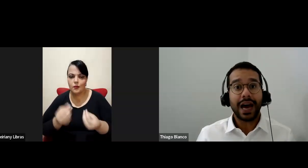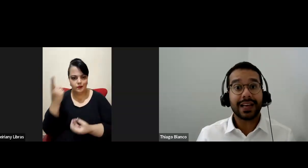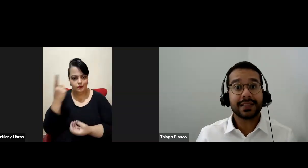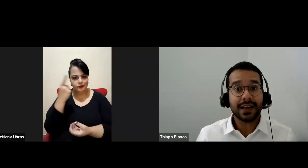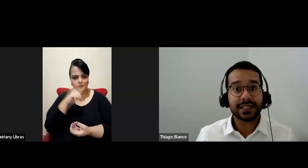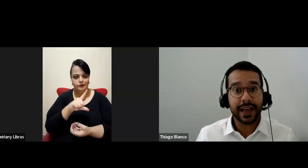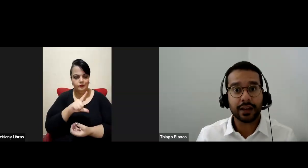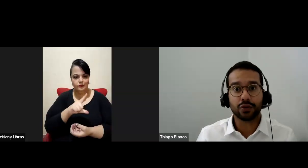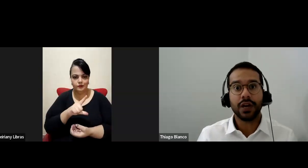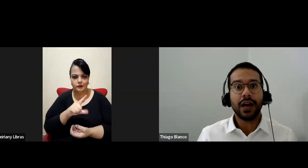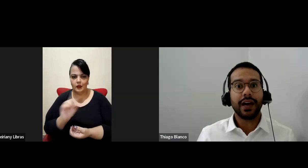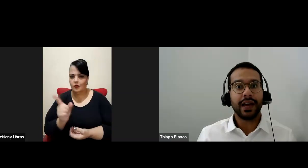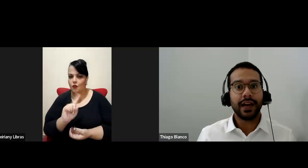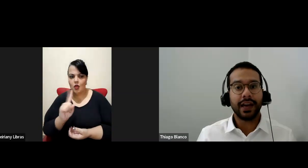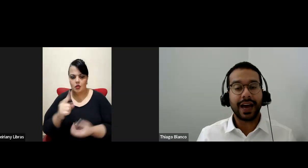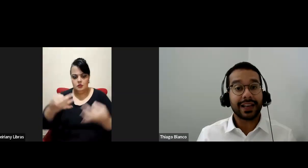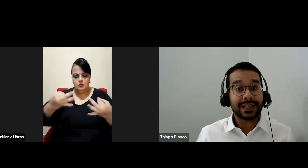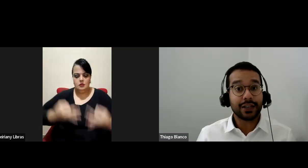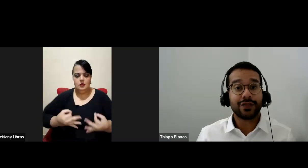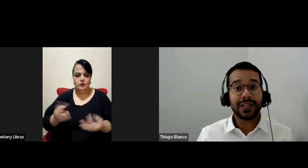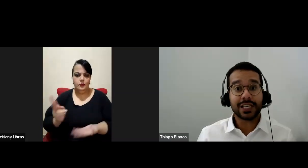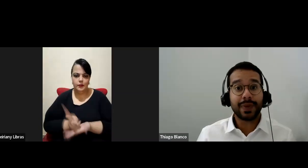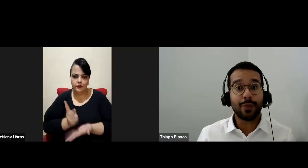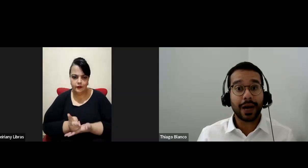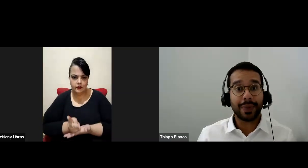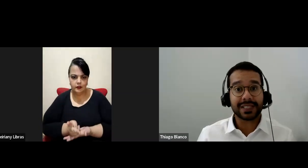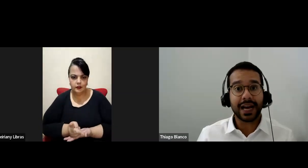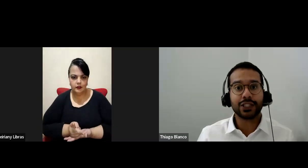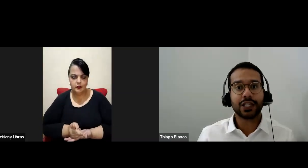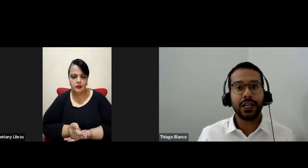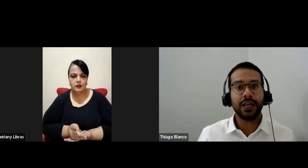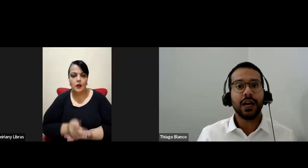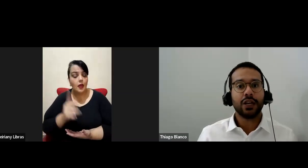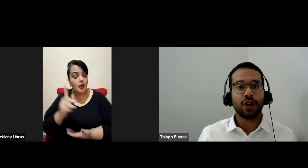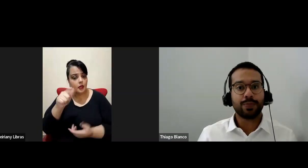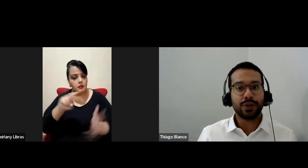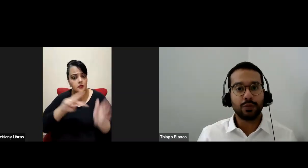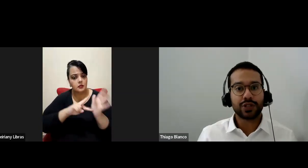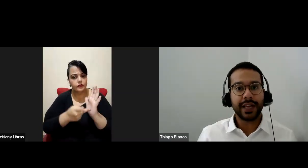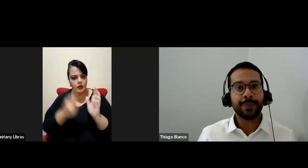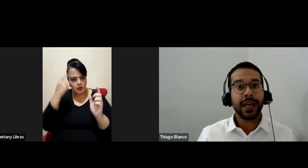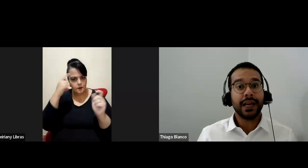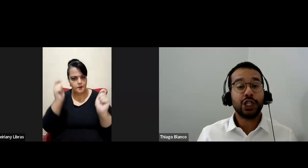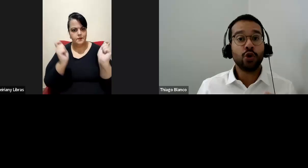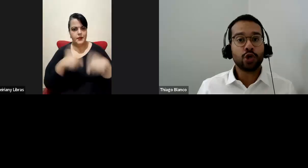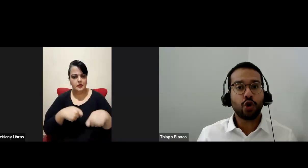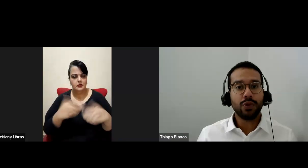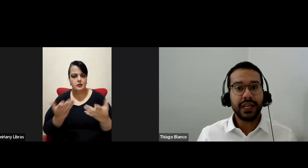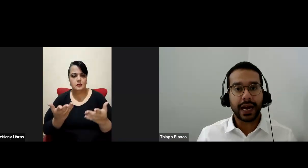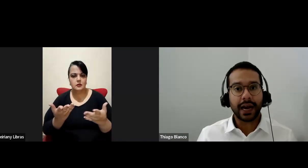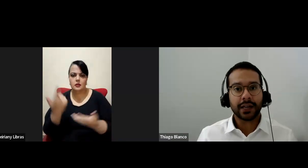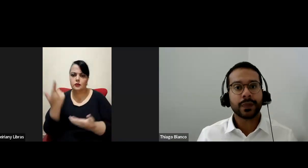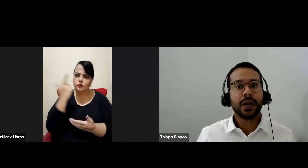respeito a estar certo. A assertividade diz respeito a uma capacidade que nós podemos ter de